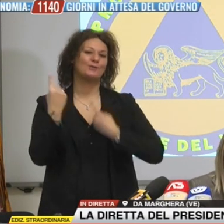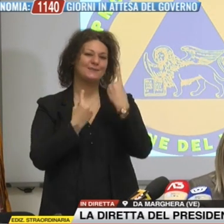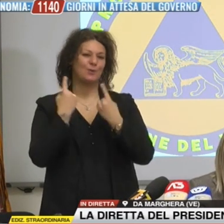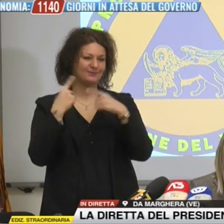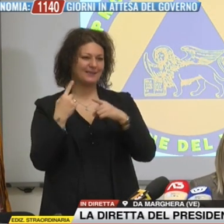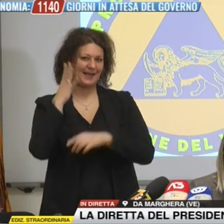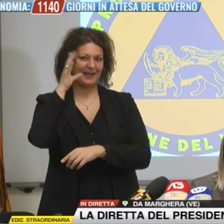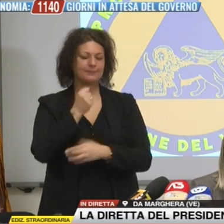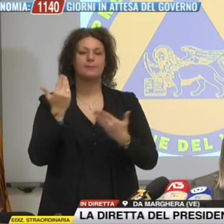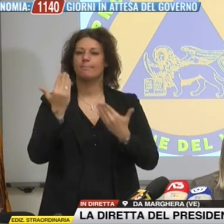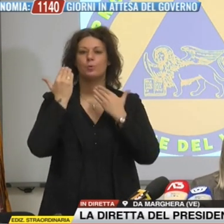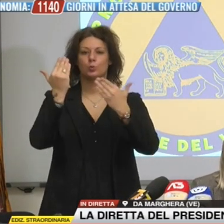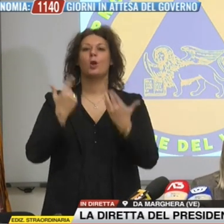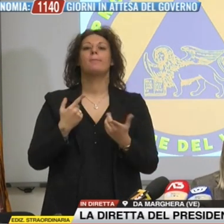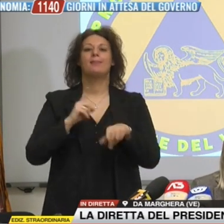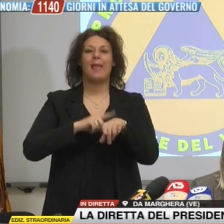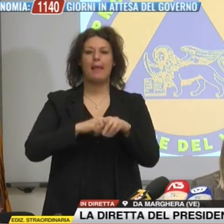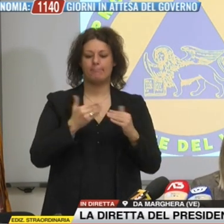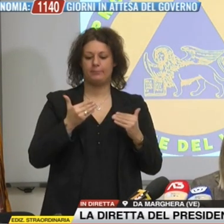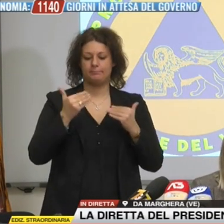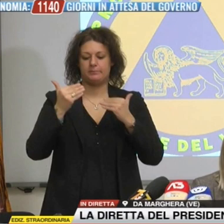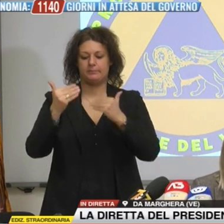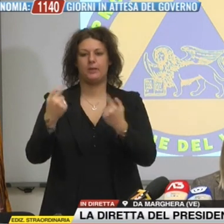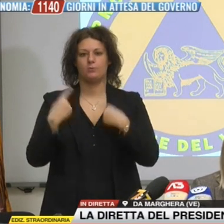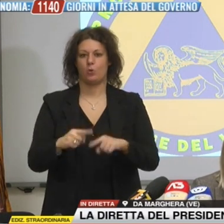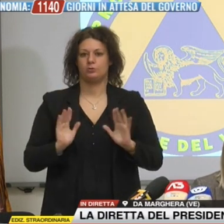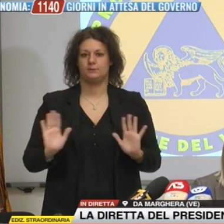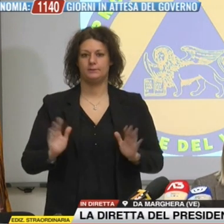è l'arco, ma soprattutto l'ambito su cui abbiamo operato.